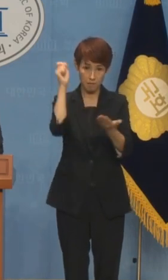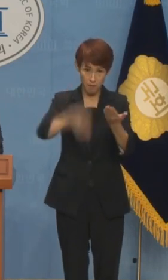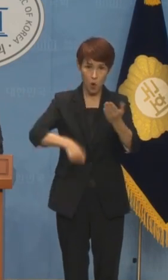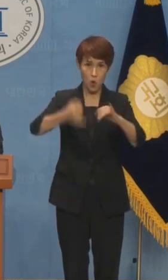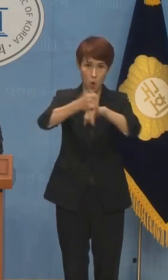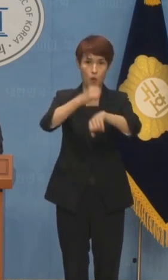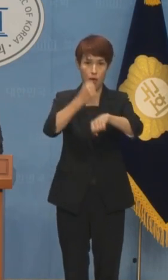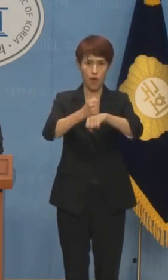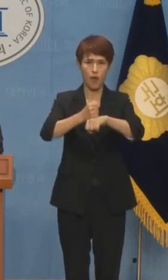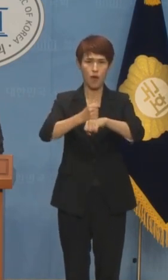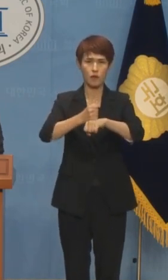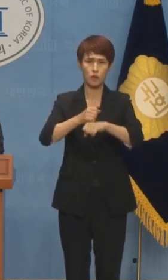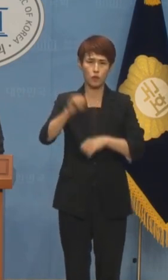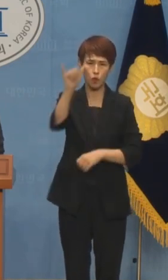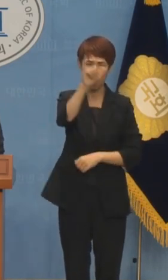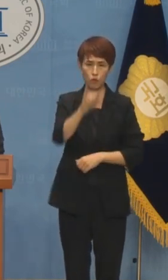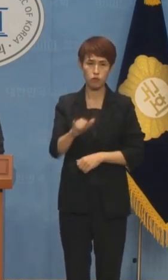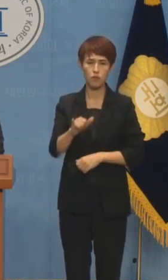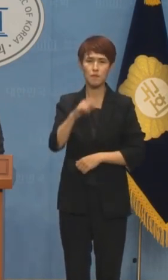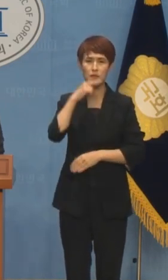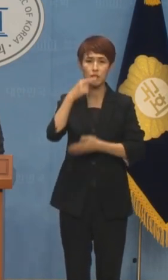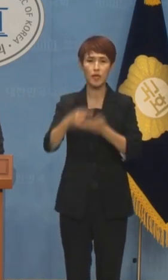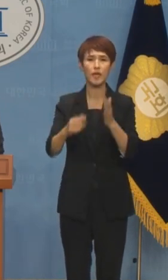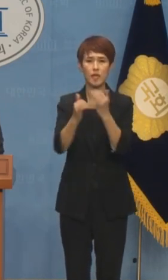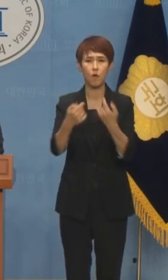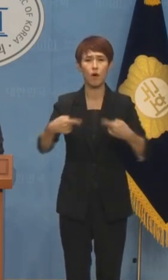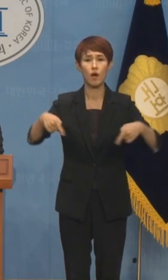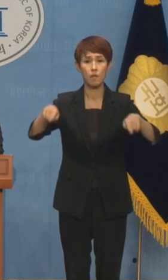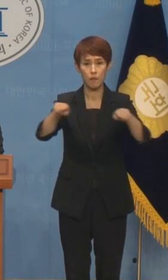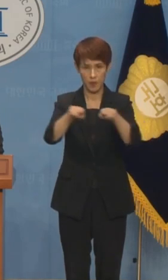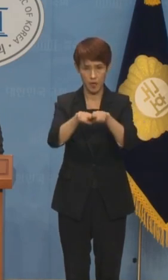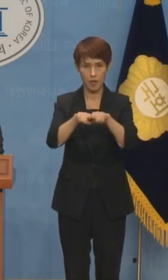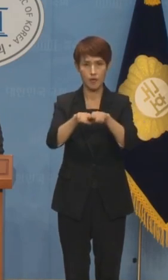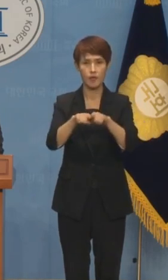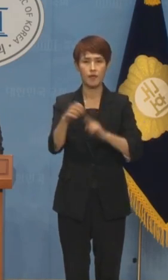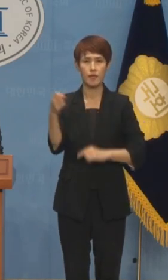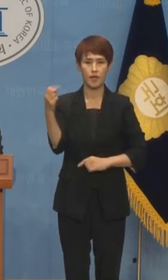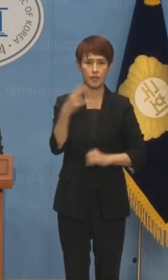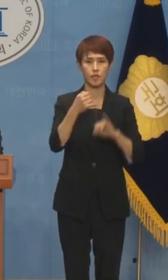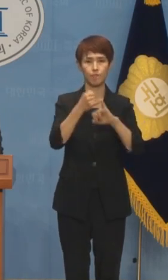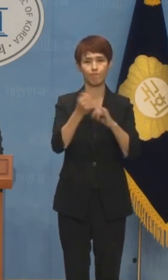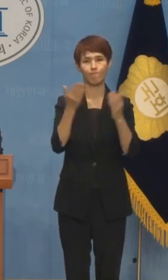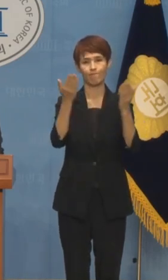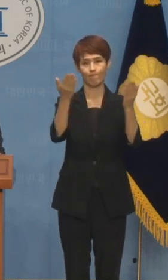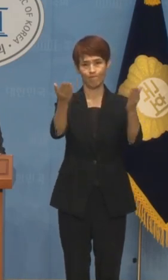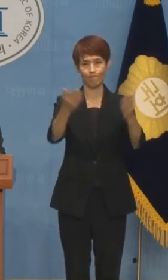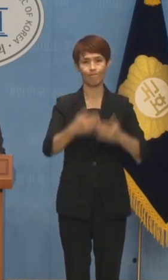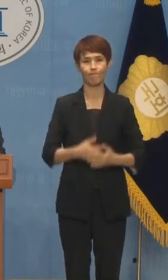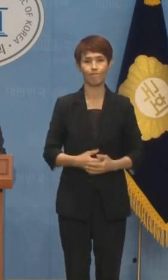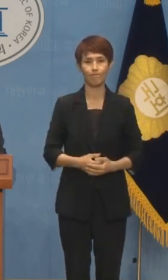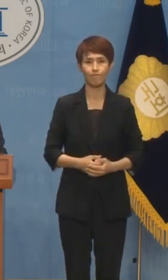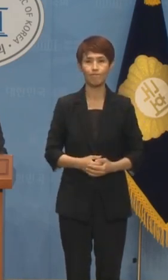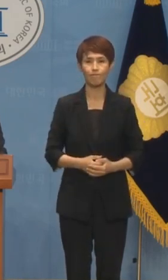전국 수많은 전세사기 피해자와 국민 여러분께 다시 한번 약속드립니다.